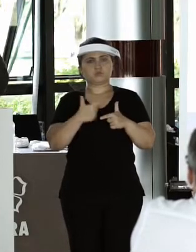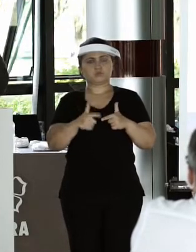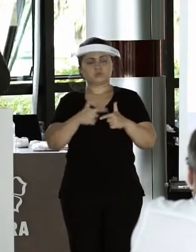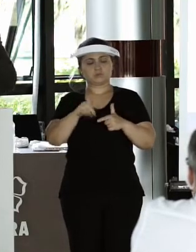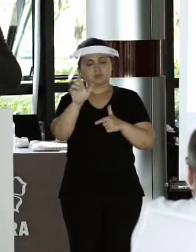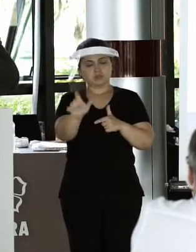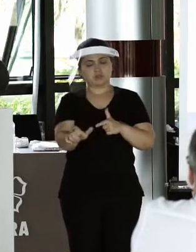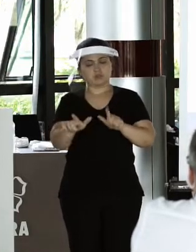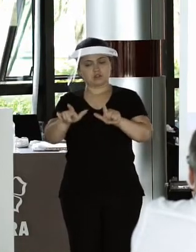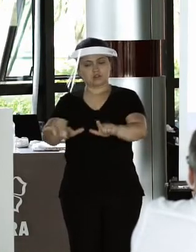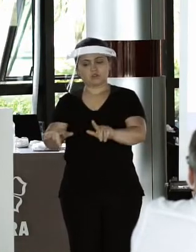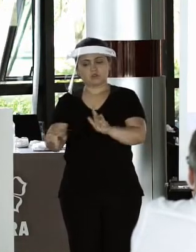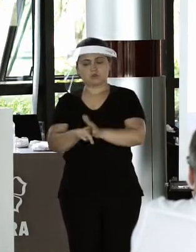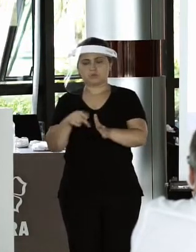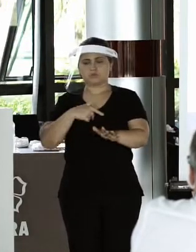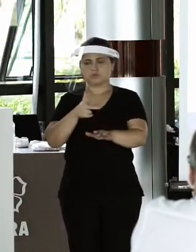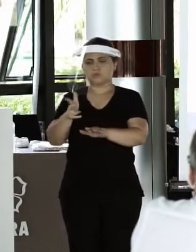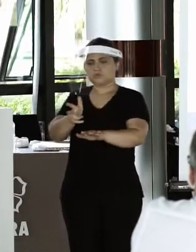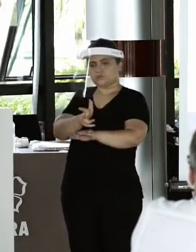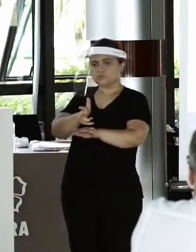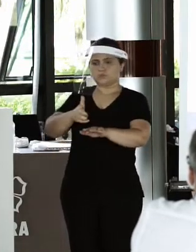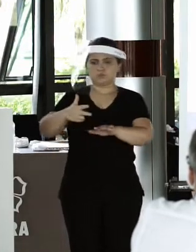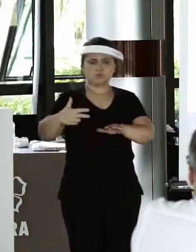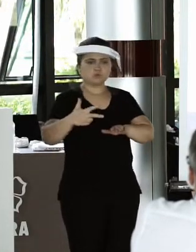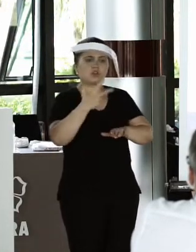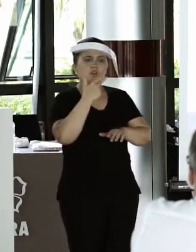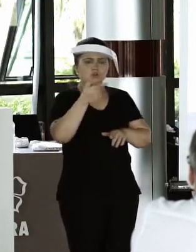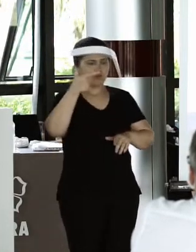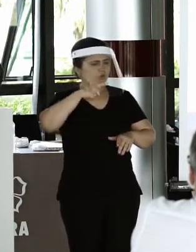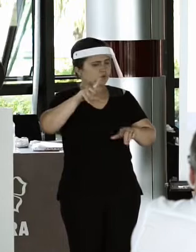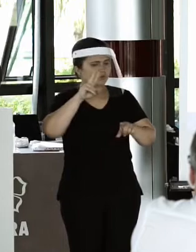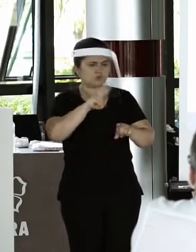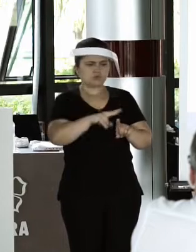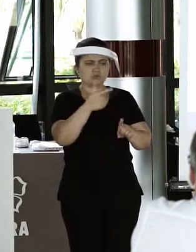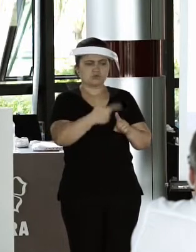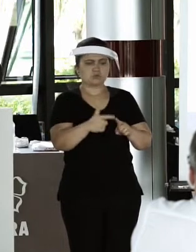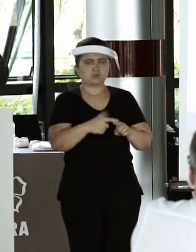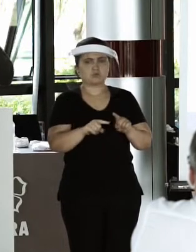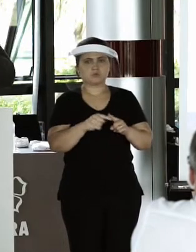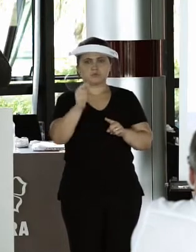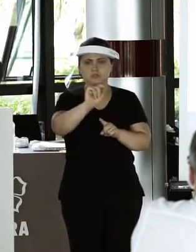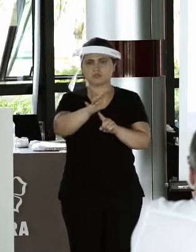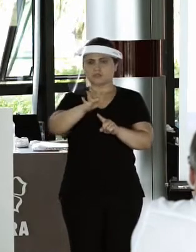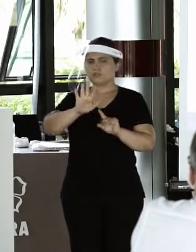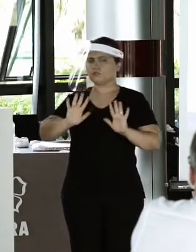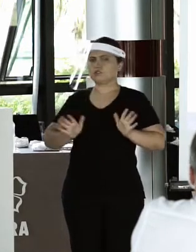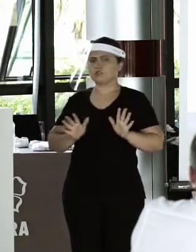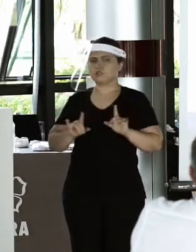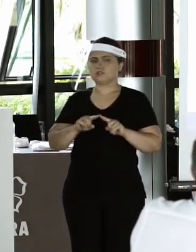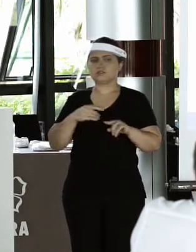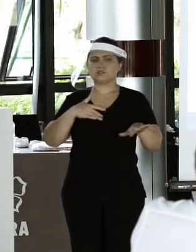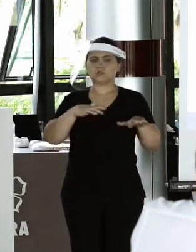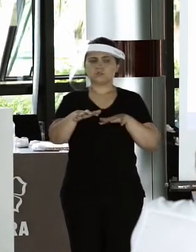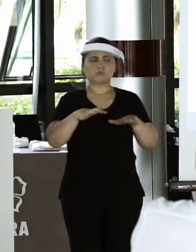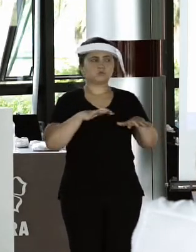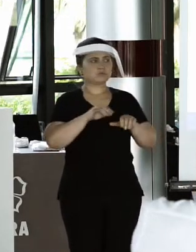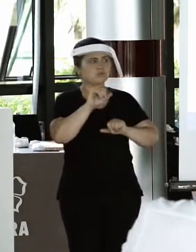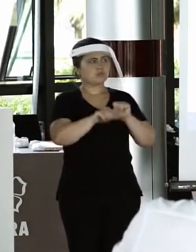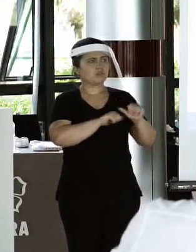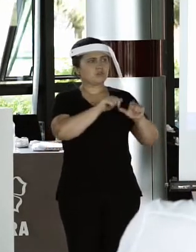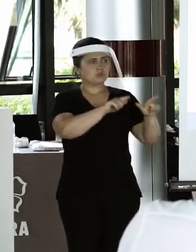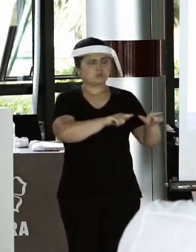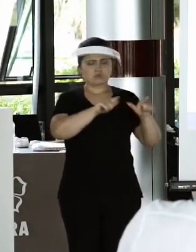naquele local. Se eu me movimentar, eu vou conseguir ver o problema. Já a reflexão não. Se eu me movimentar, ela vai mudar